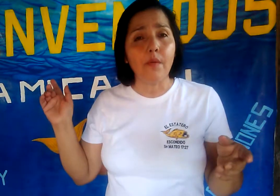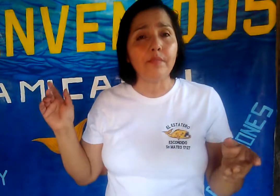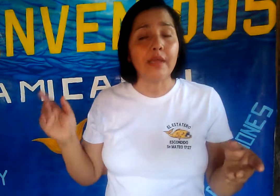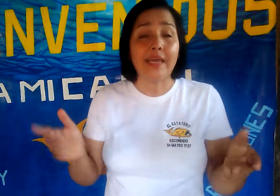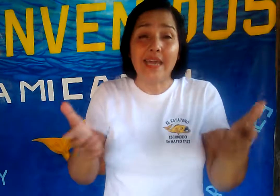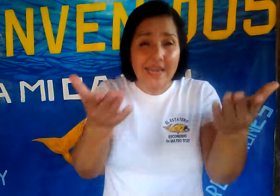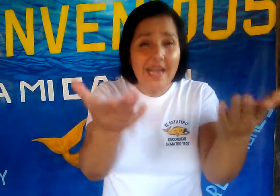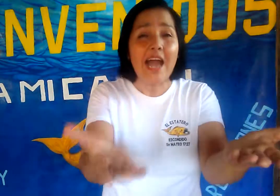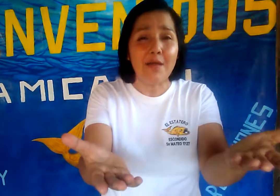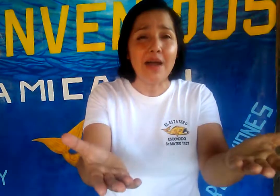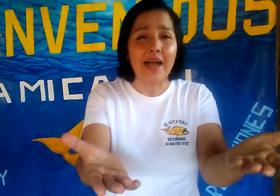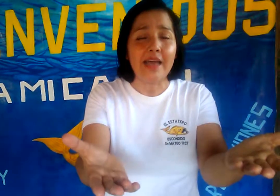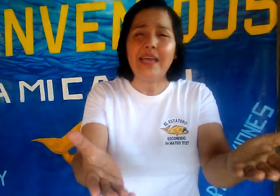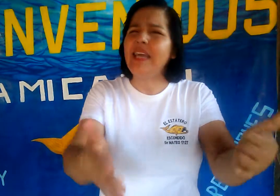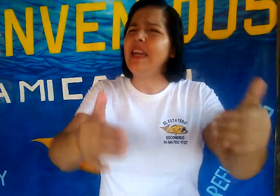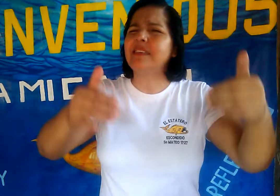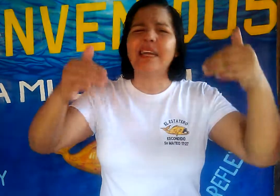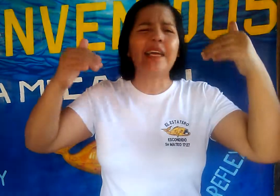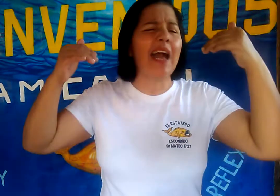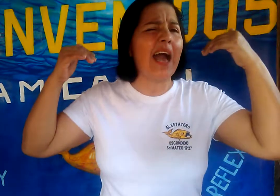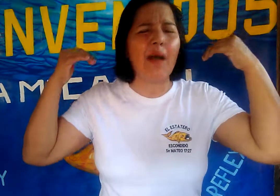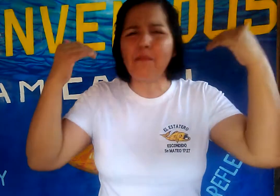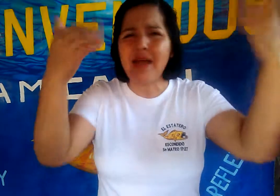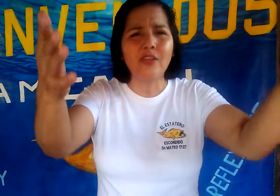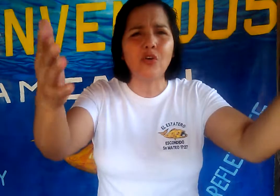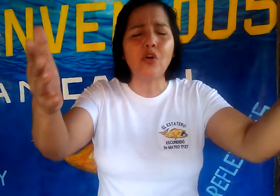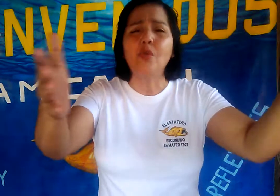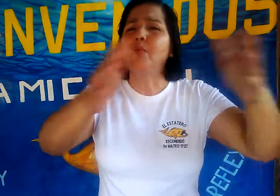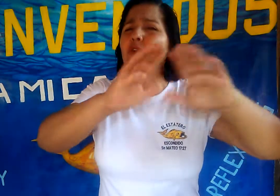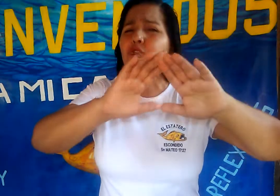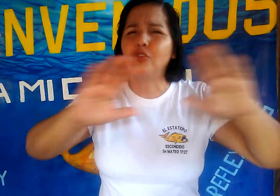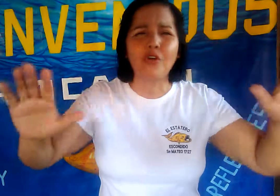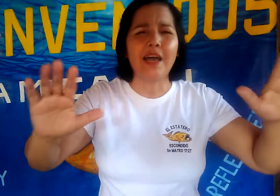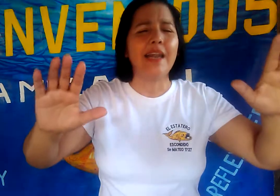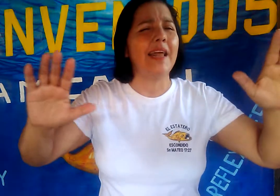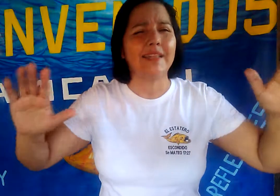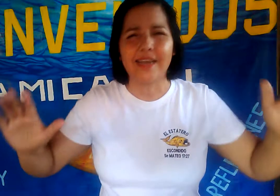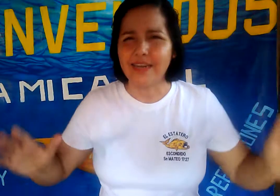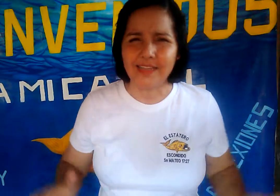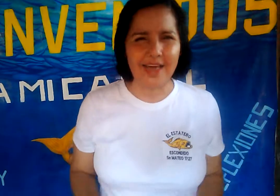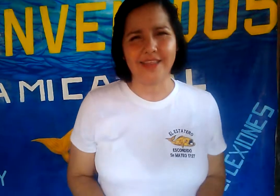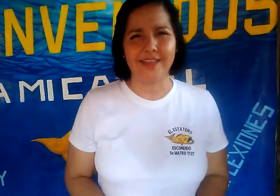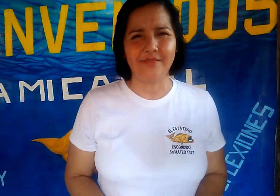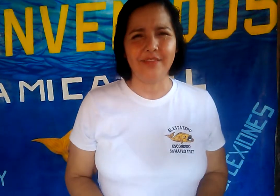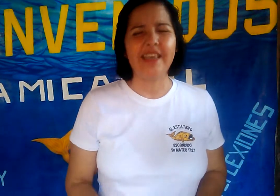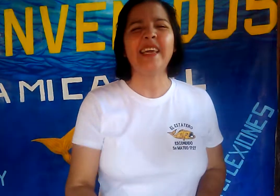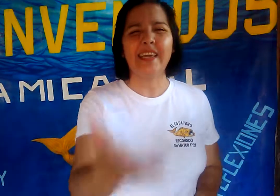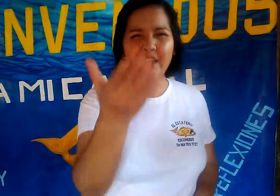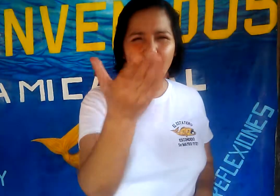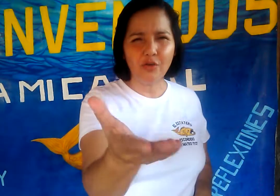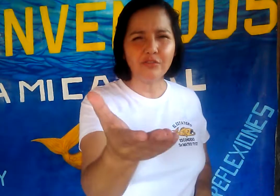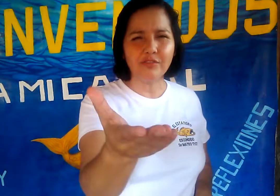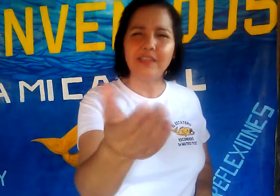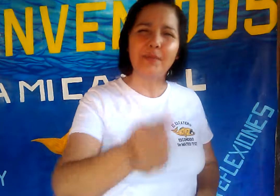que le ama y le seguirá amando por toda la eternidad que dios te